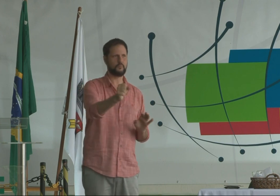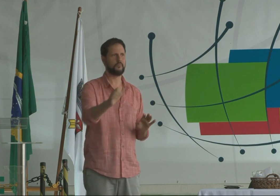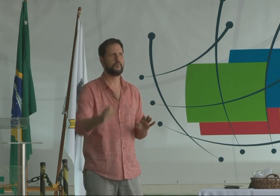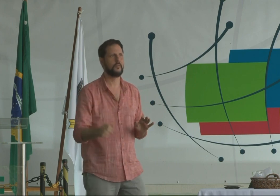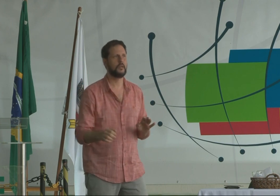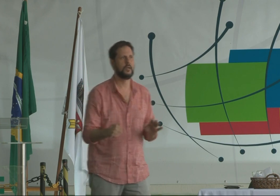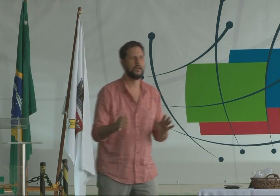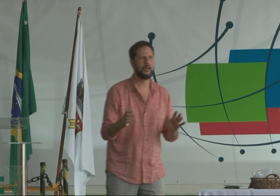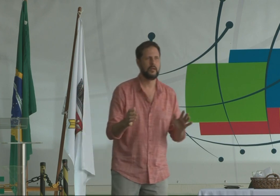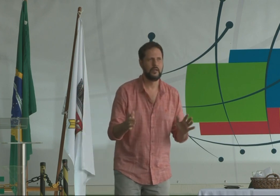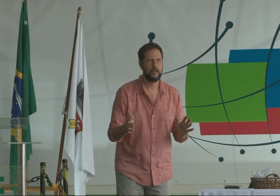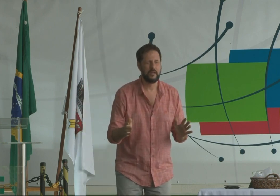Vamos lá, novamente.